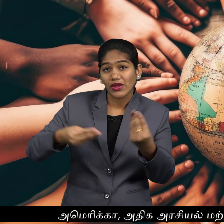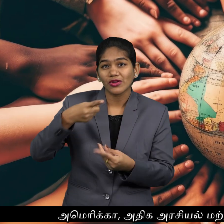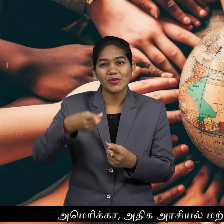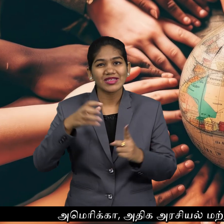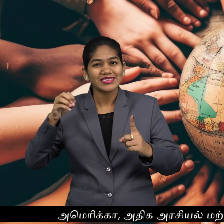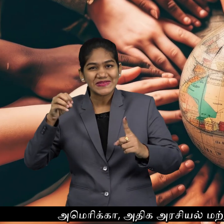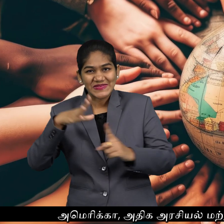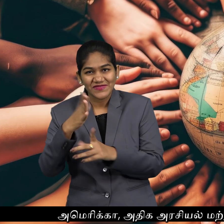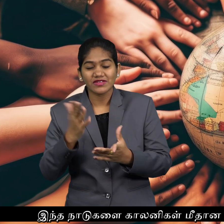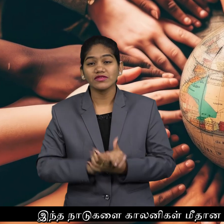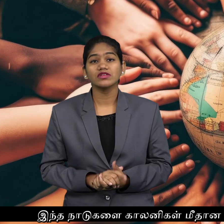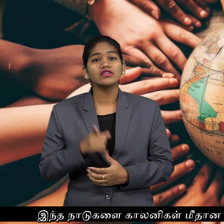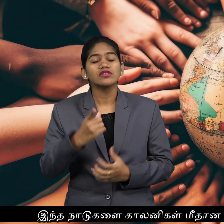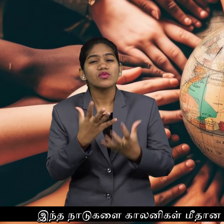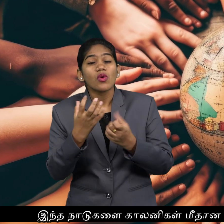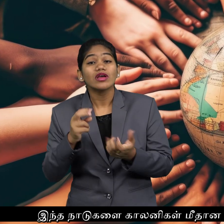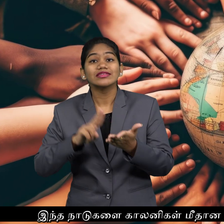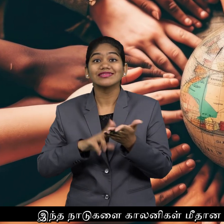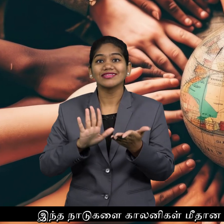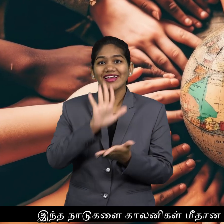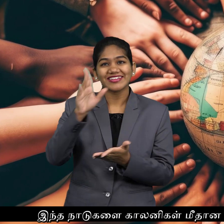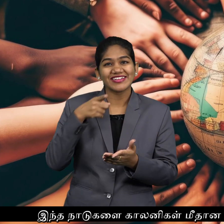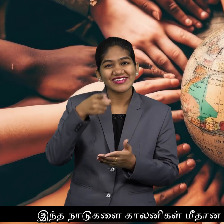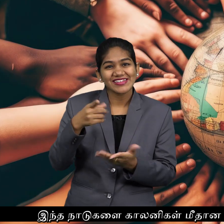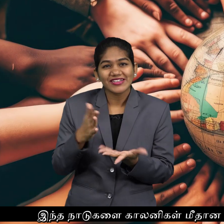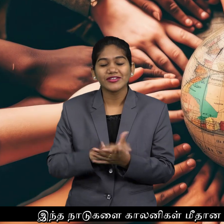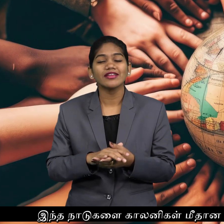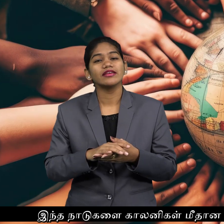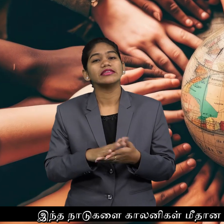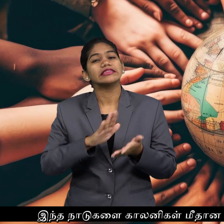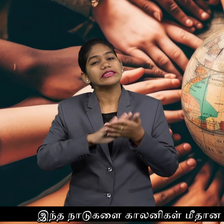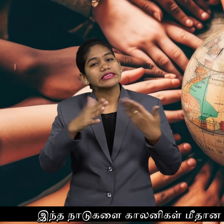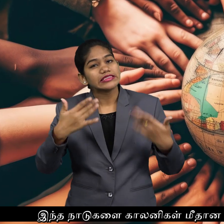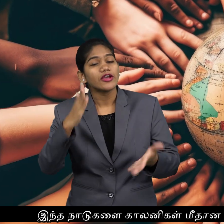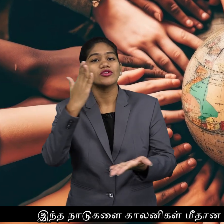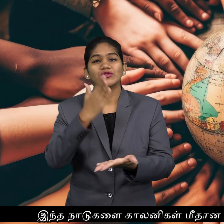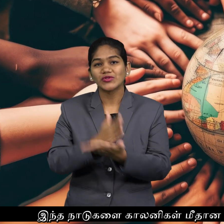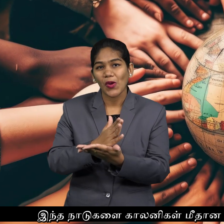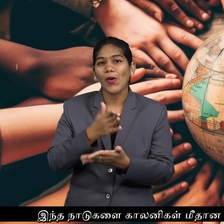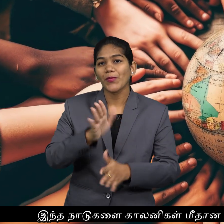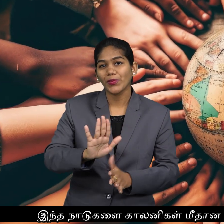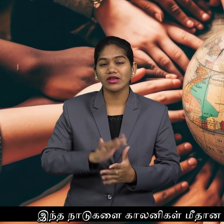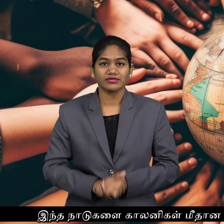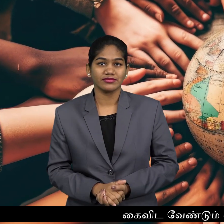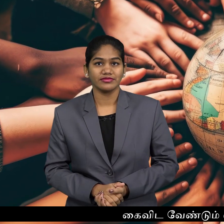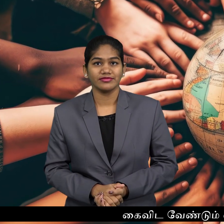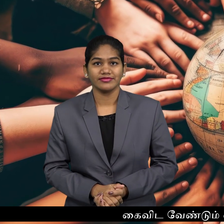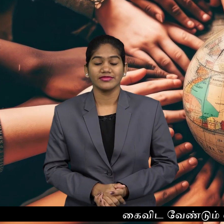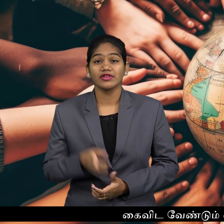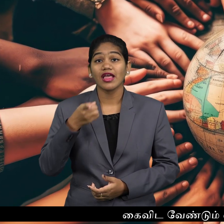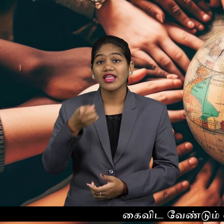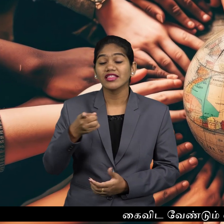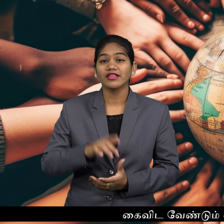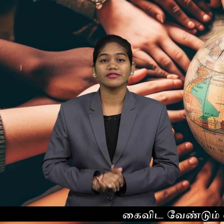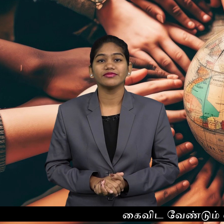செல்வாக்குடன் இந்த நாடுகளை காலனிகள் மீதான தங்கள் ஏகபோகத்தை அதாவது நம்பிக்கையை கைவிட